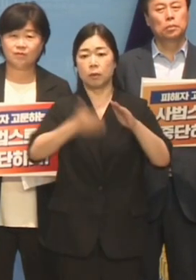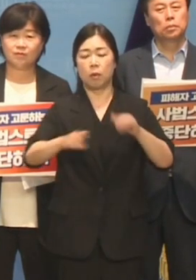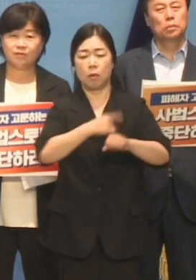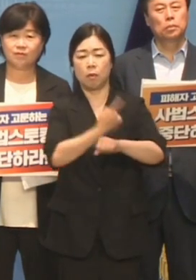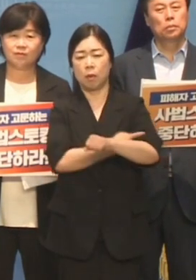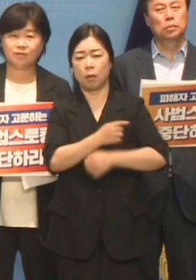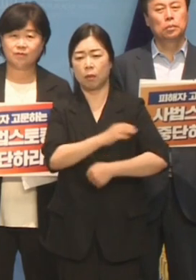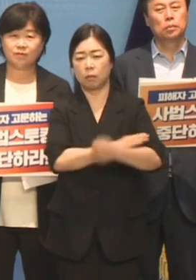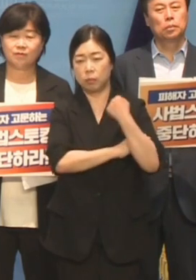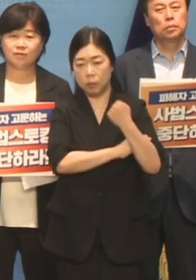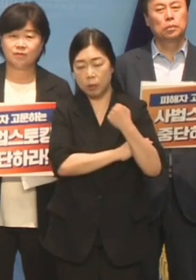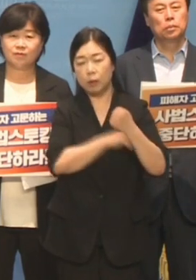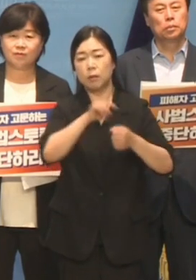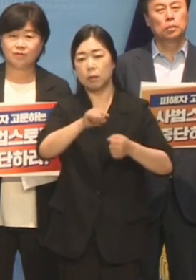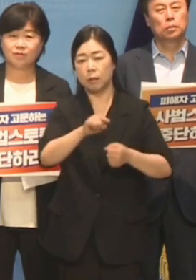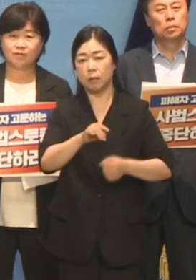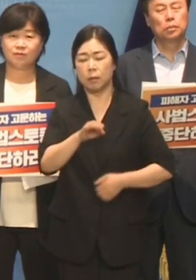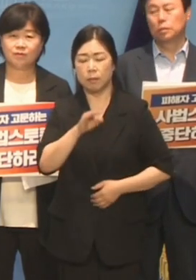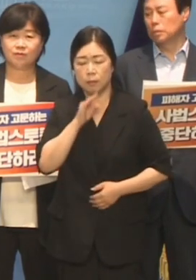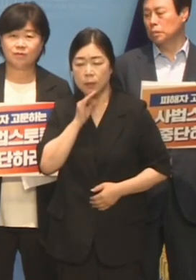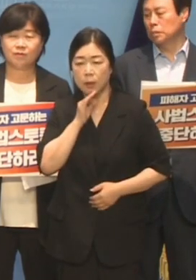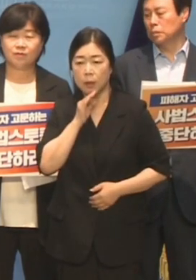대한 스토킹입니다.